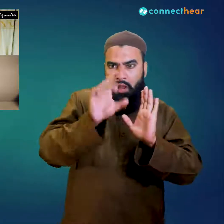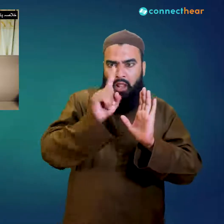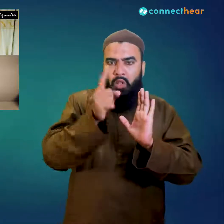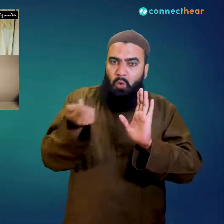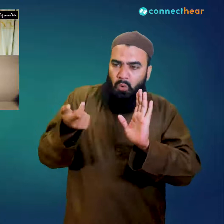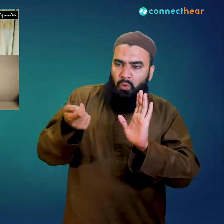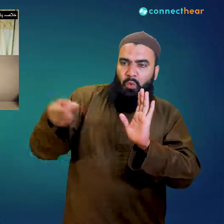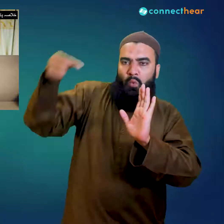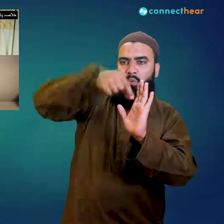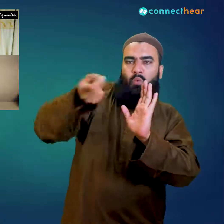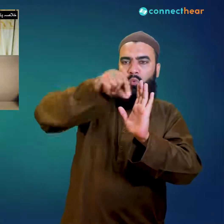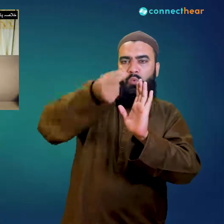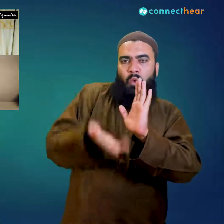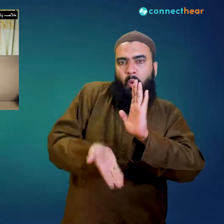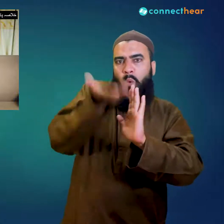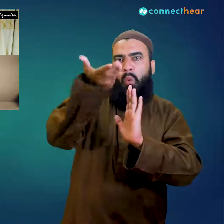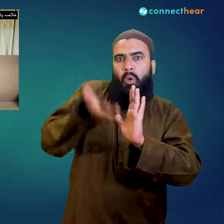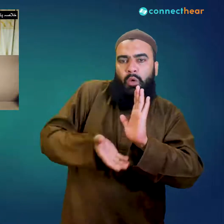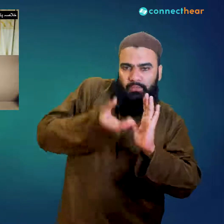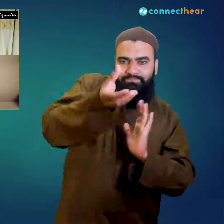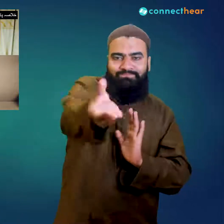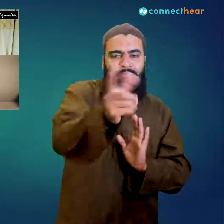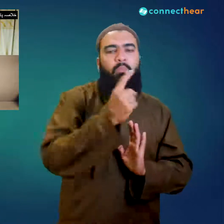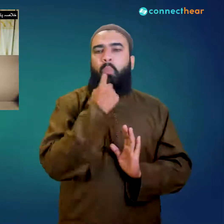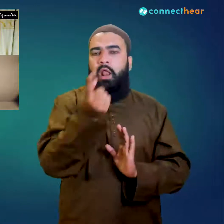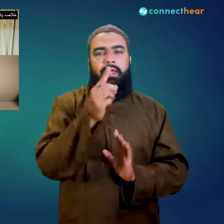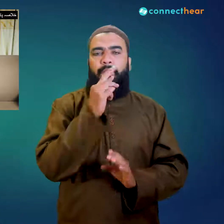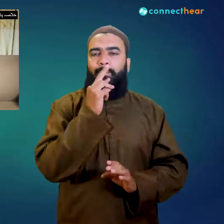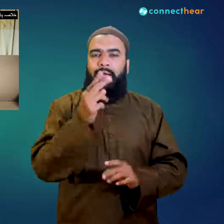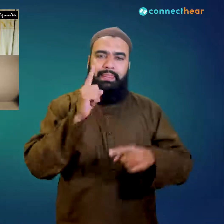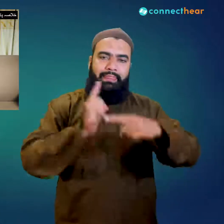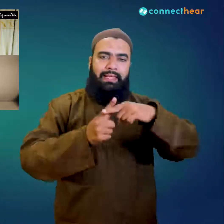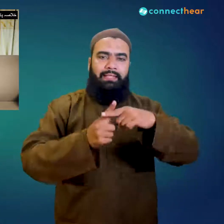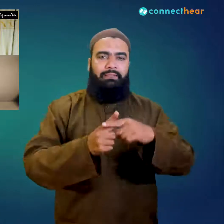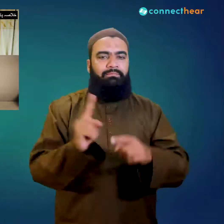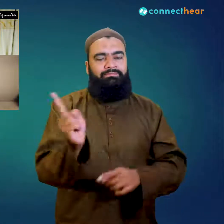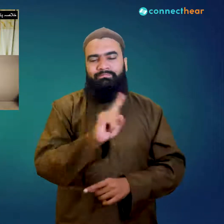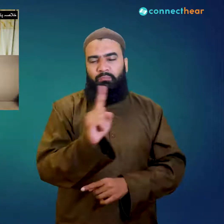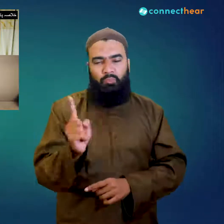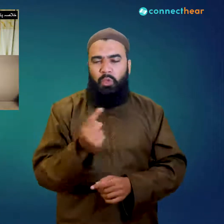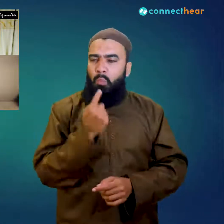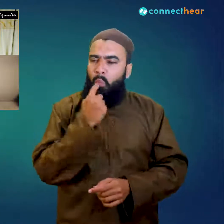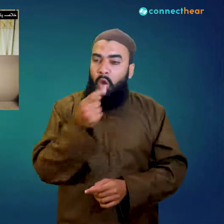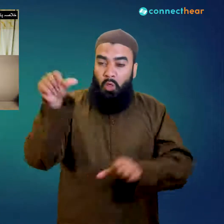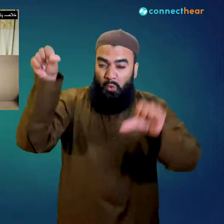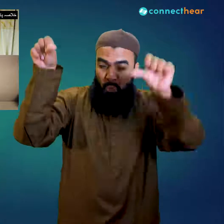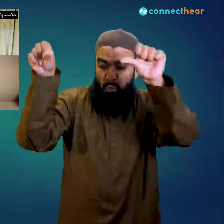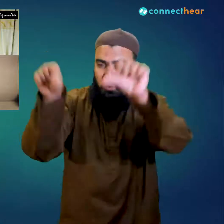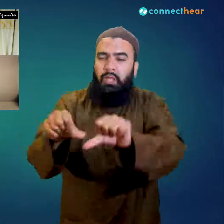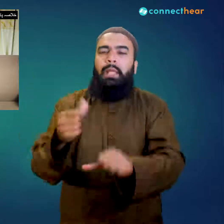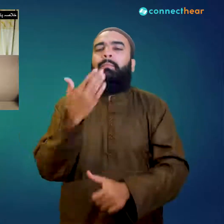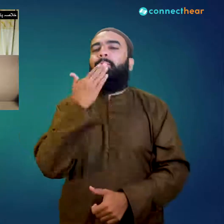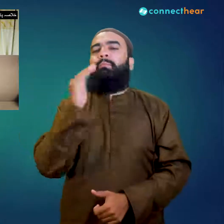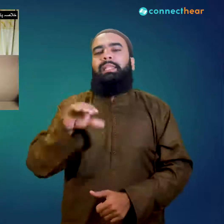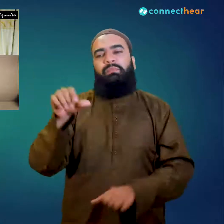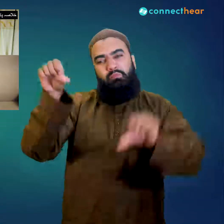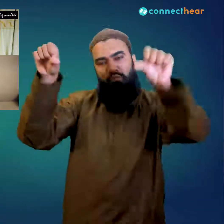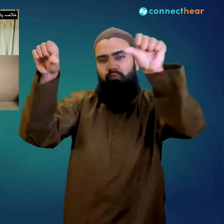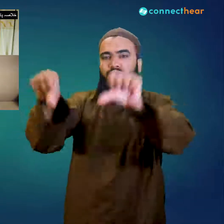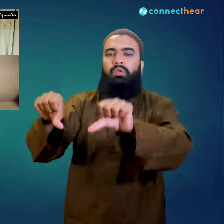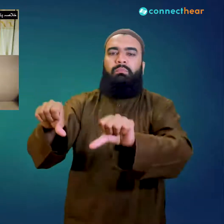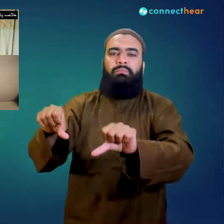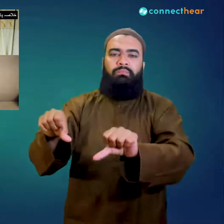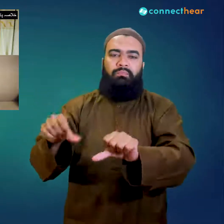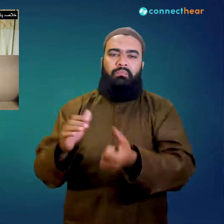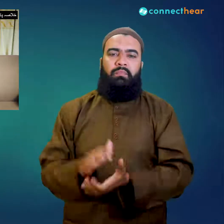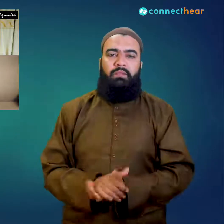اور ناانصافی ہے۔ اللہ رب العزت کو جو قرض دیا جا رہا ہے، چونکہ اللہ کے خزانوں میں تو کوئی کمی نہیں، تو اللہ نے اجر بڑھا کر